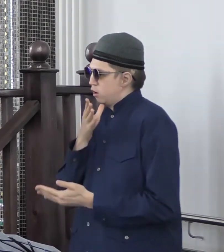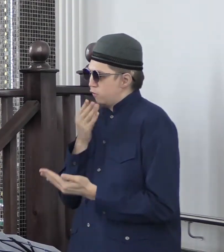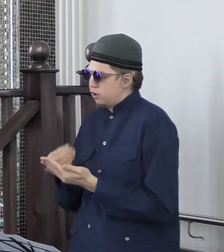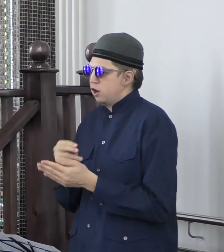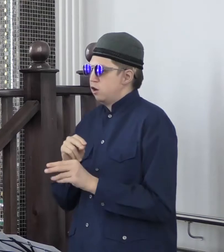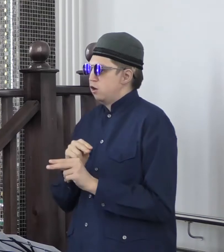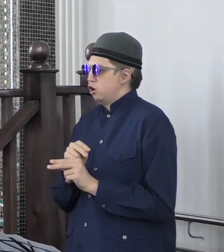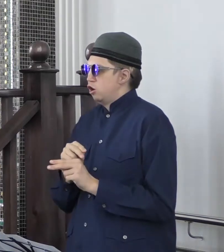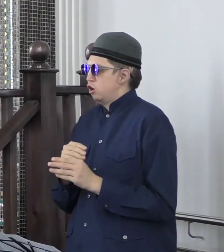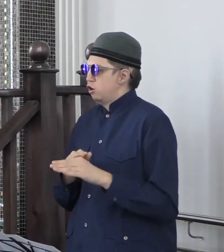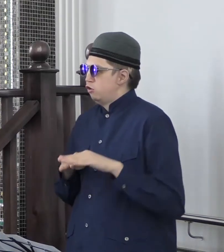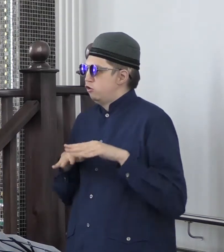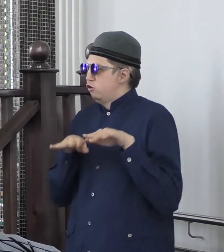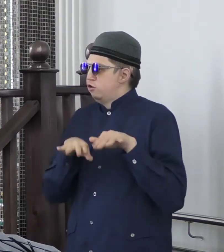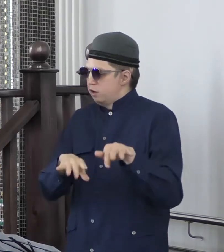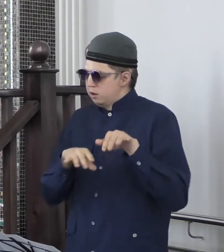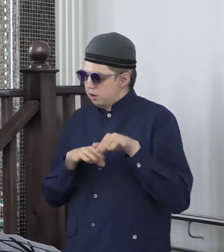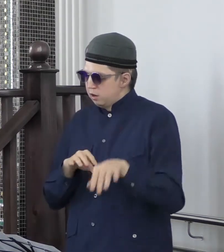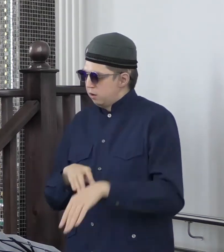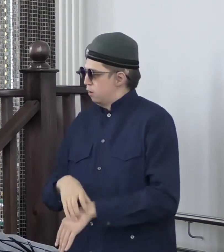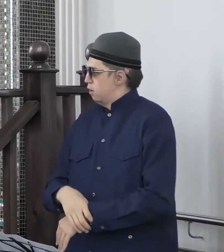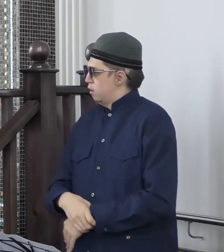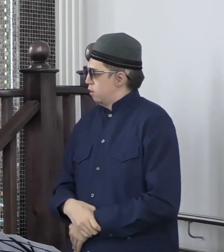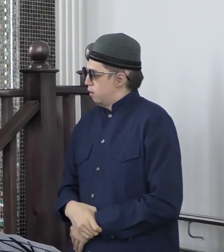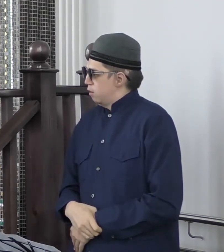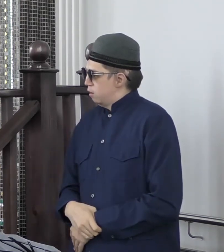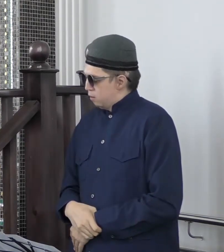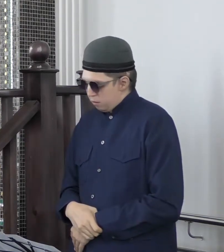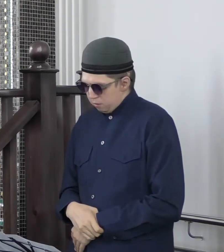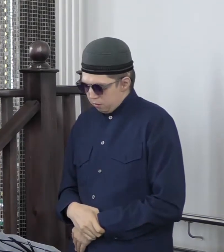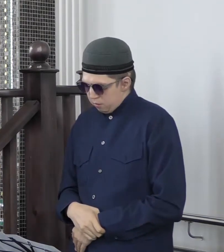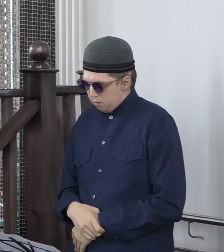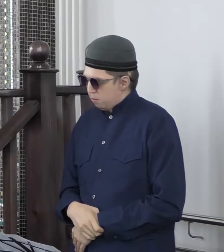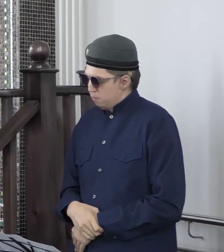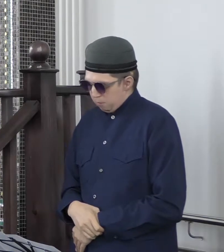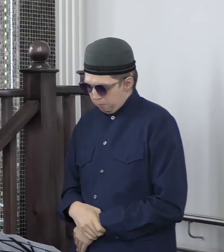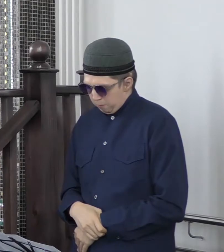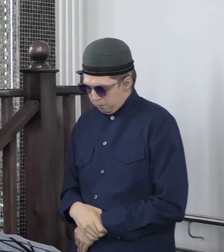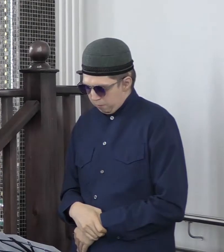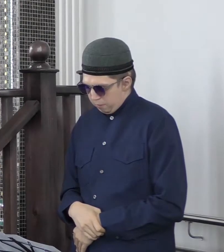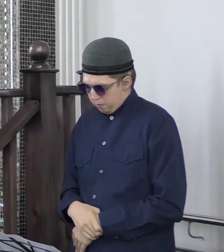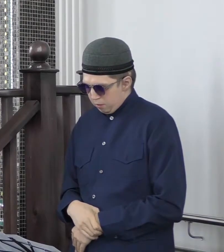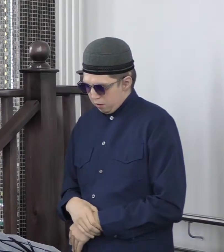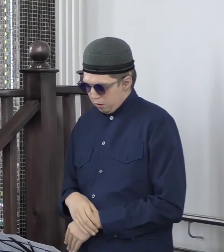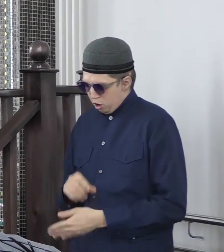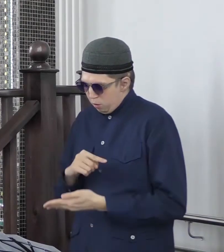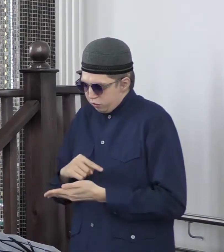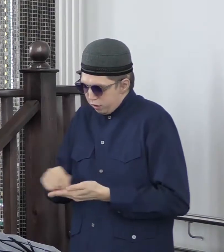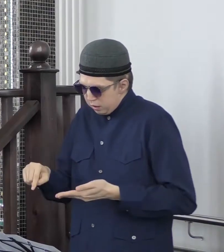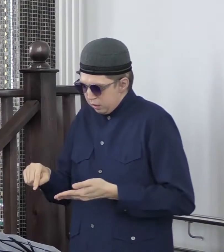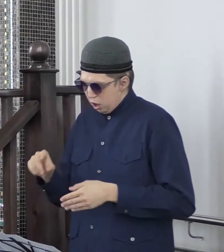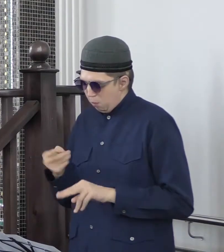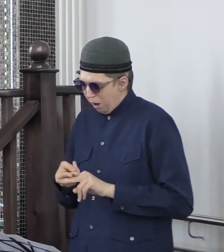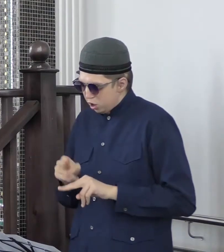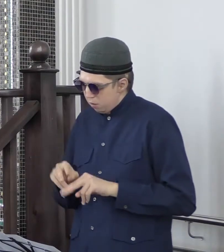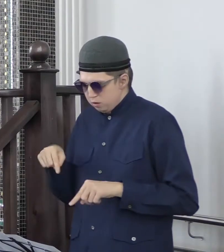течение, это саляфиты, это суфы, это хамбариты, это матуриты. Аллах Таля Владими, он на саде, Аллах Таля